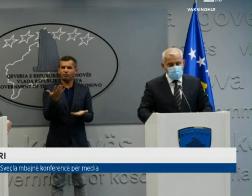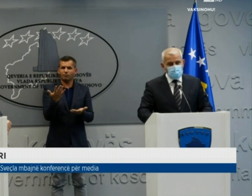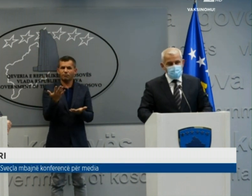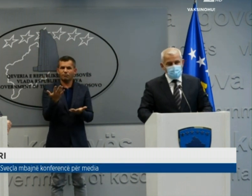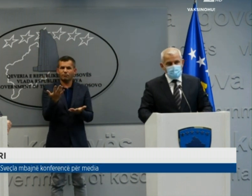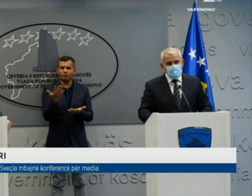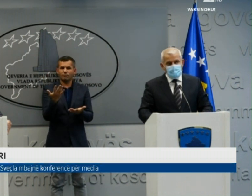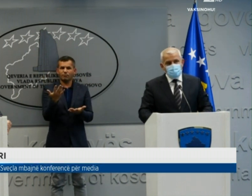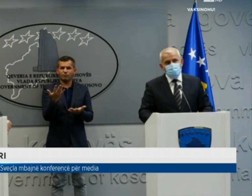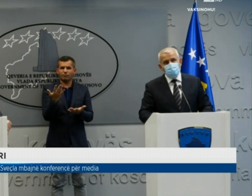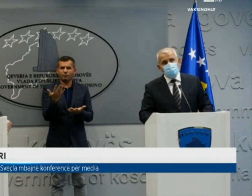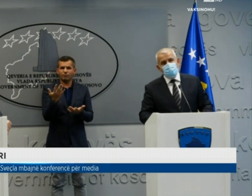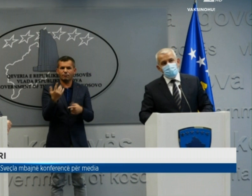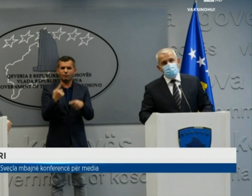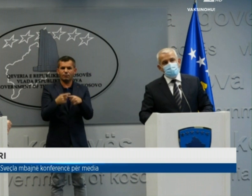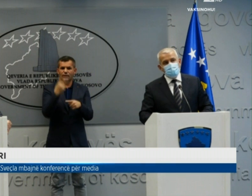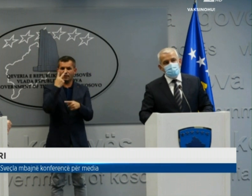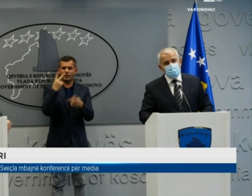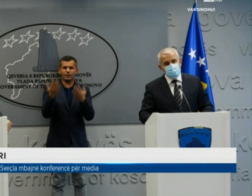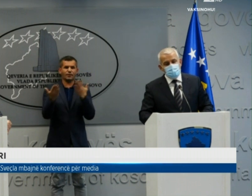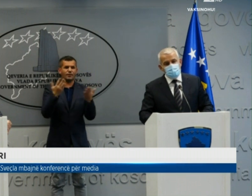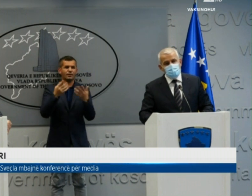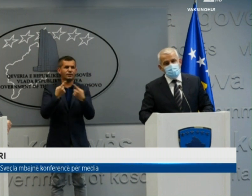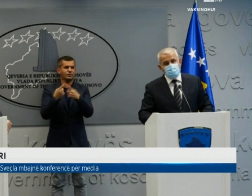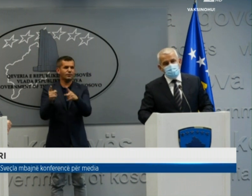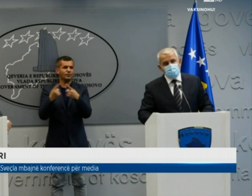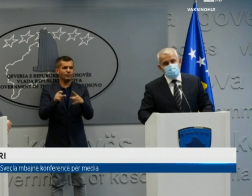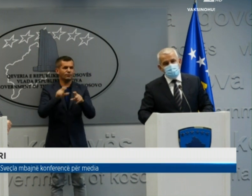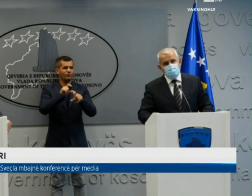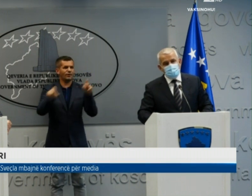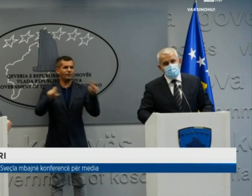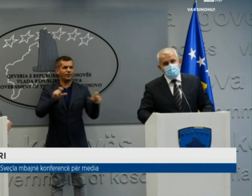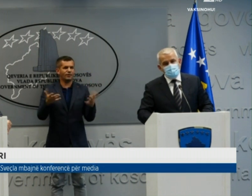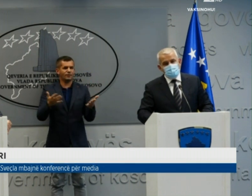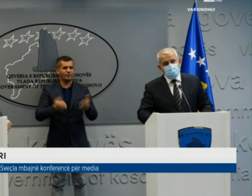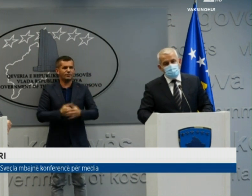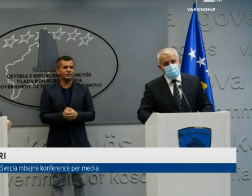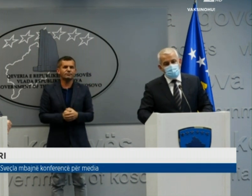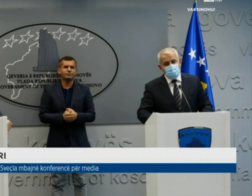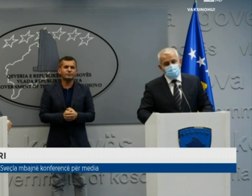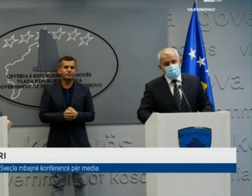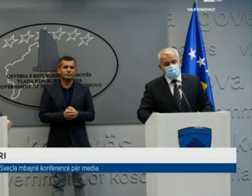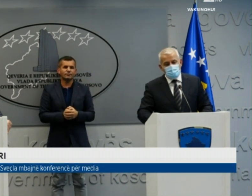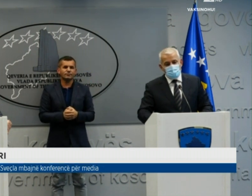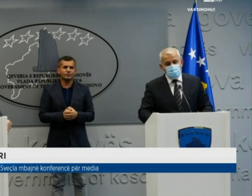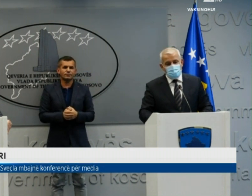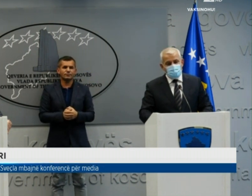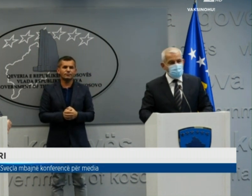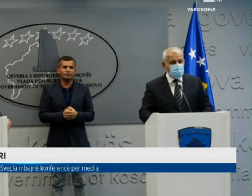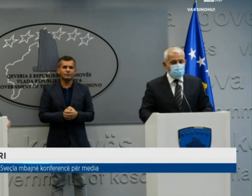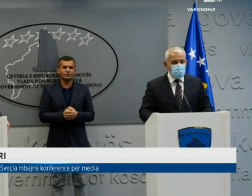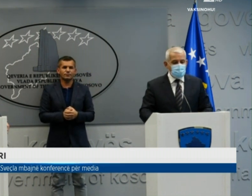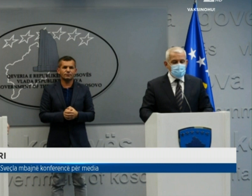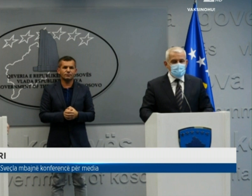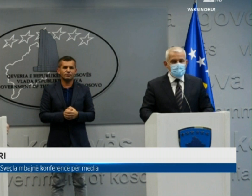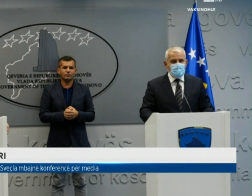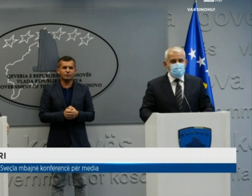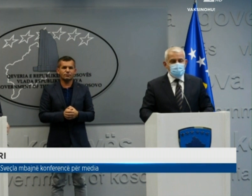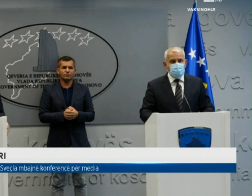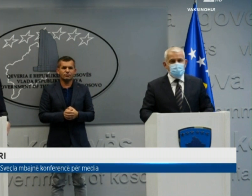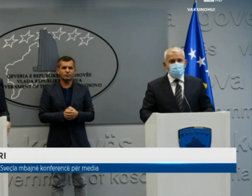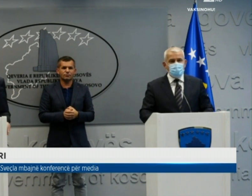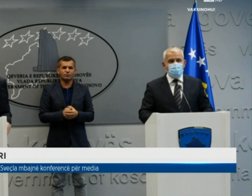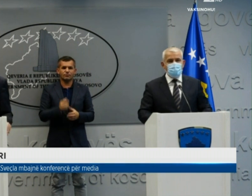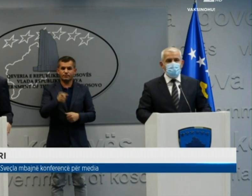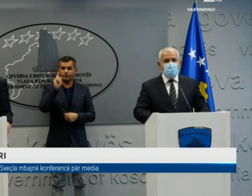farforme ata po e shojnë të dy paltë, fajtore, në një farforme për këtë situatë. Dhe me dhenë, apo e me ndoni që